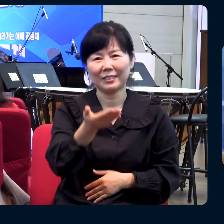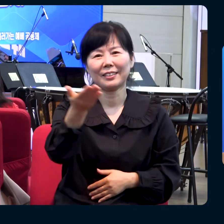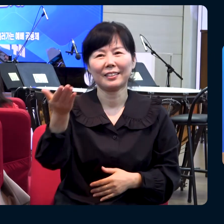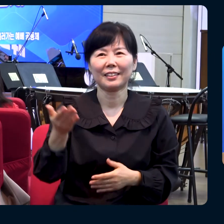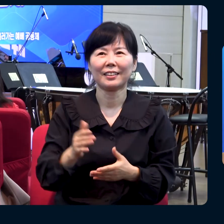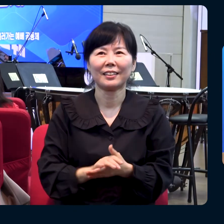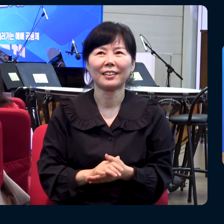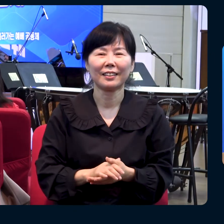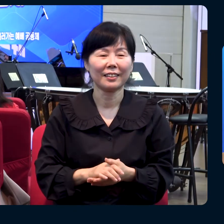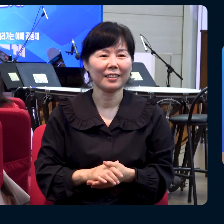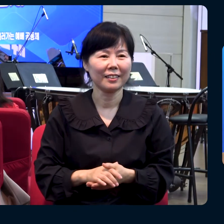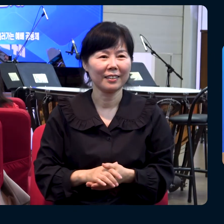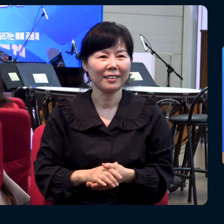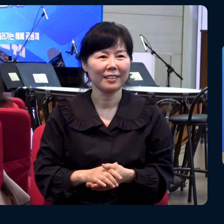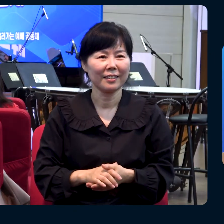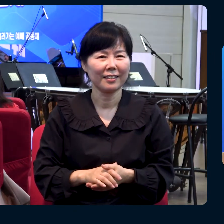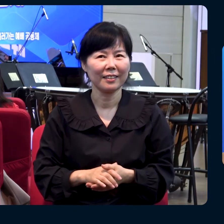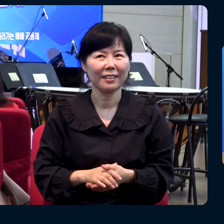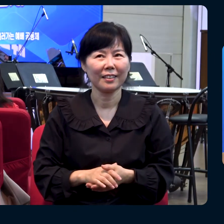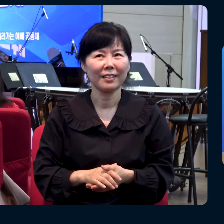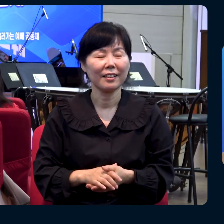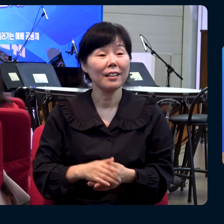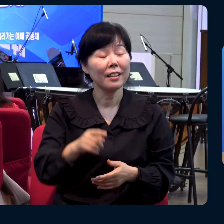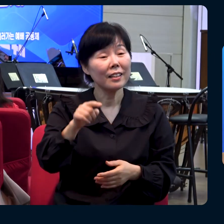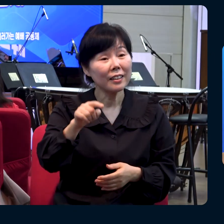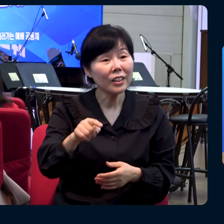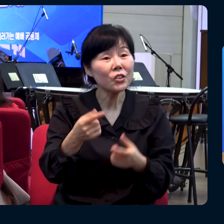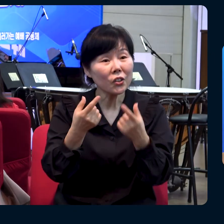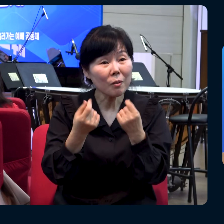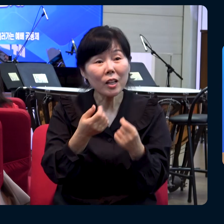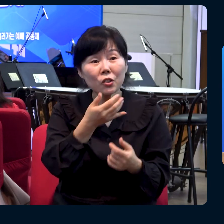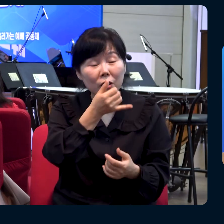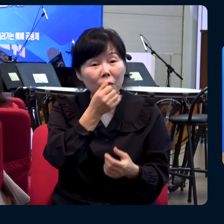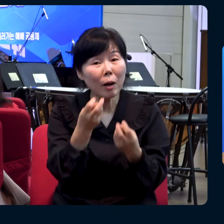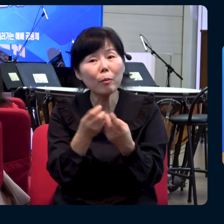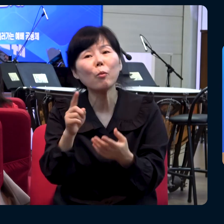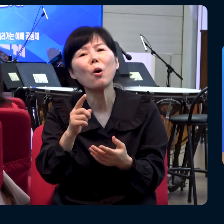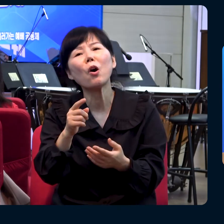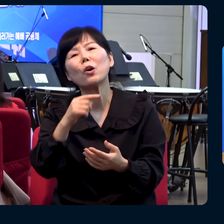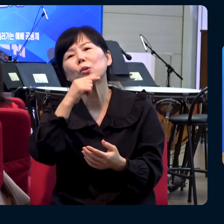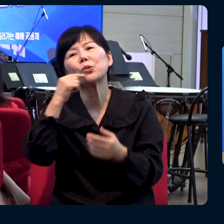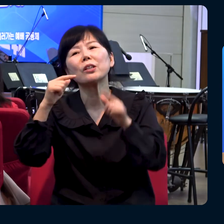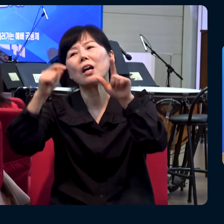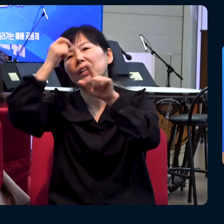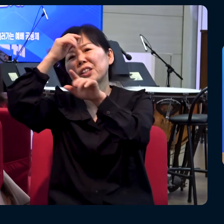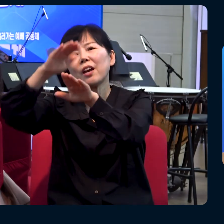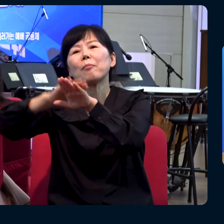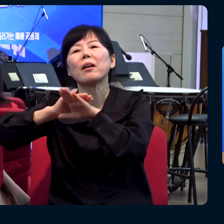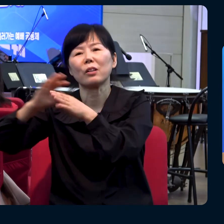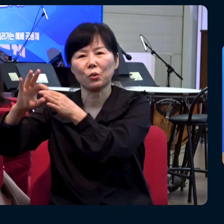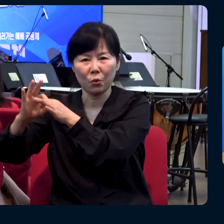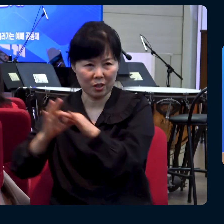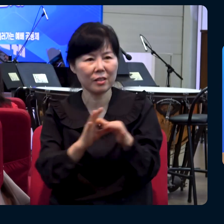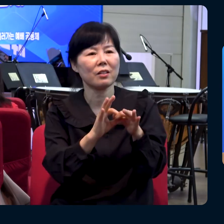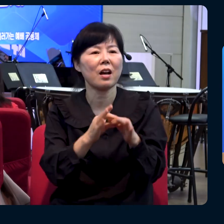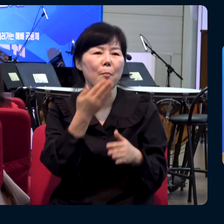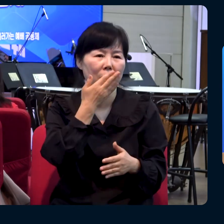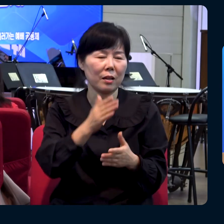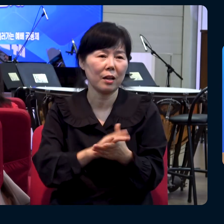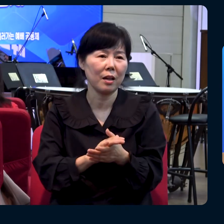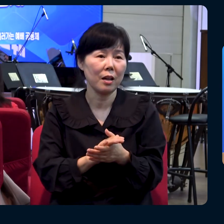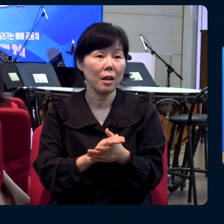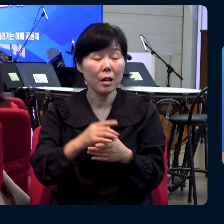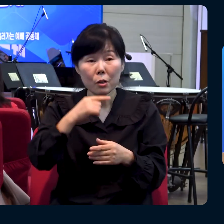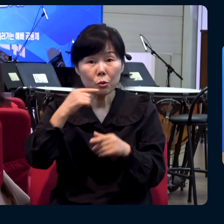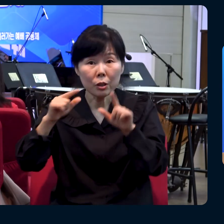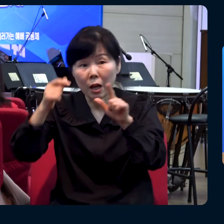여러분 이것이 여러분에게 매주 예배가 되길 바랍니다. 주일 예배는 뭐냐? 하나님께 승리를 찬송하기